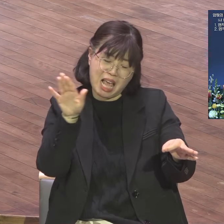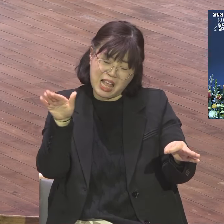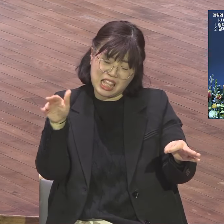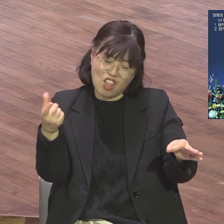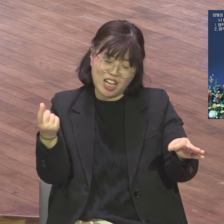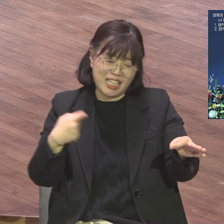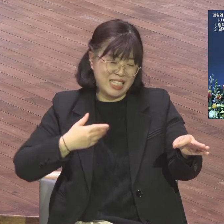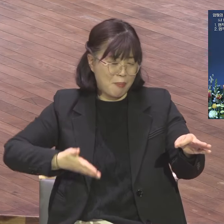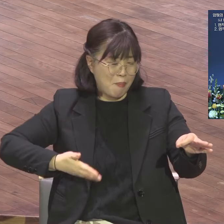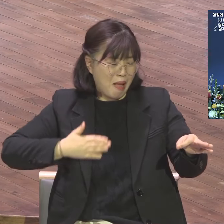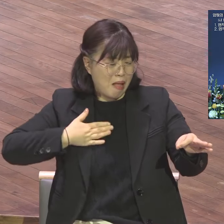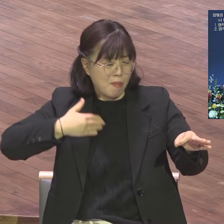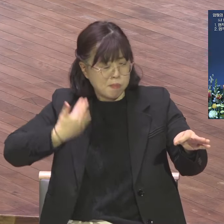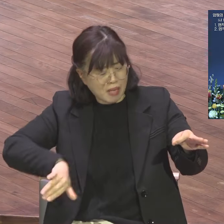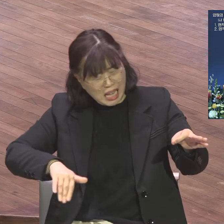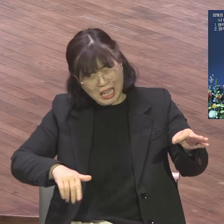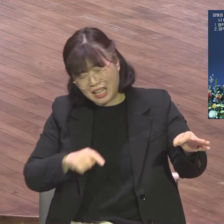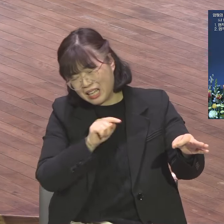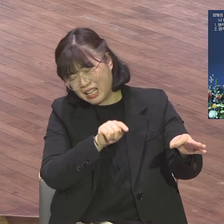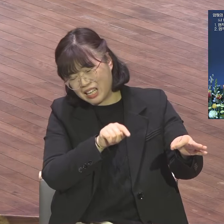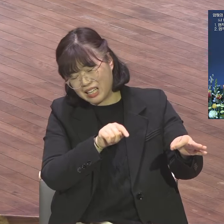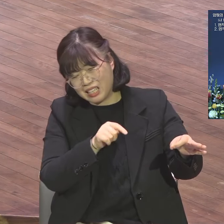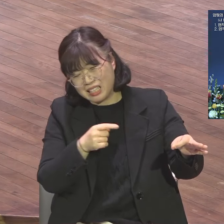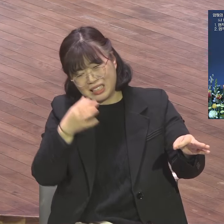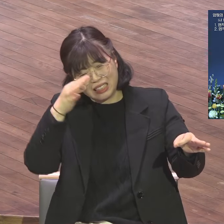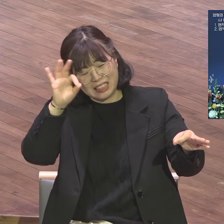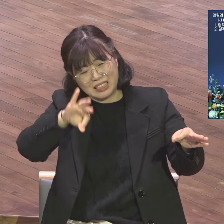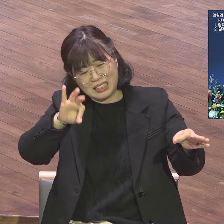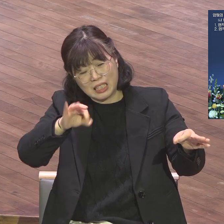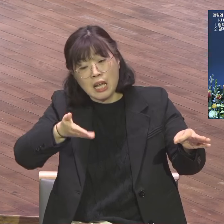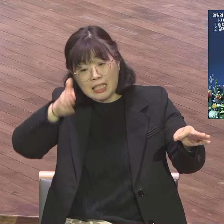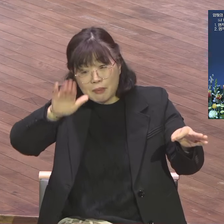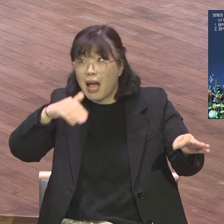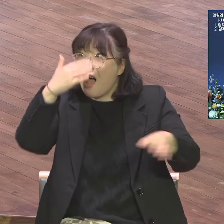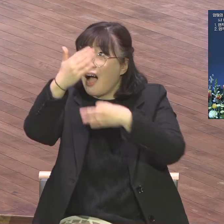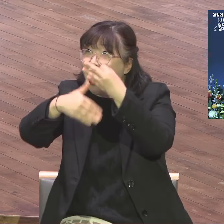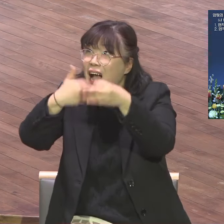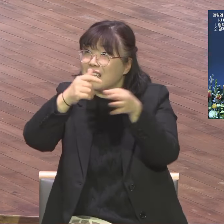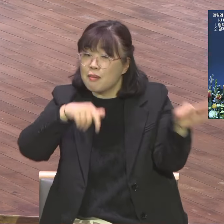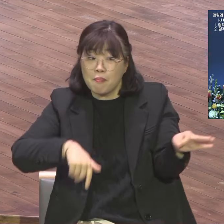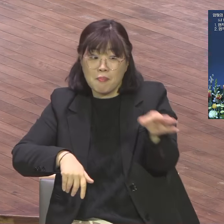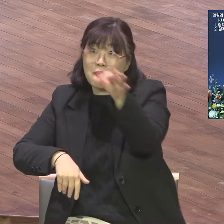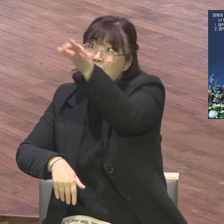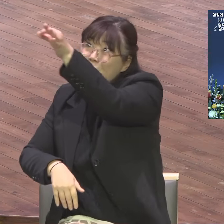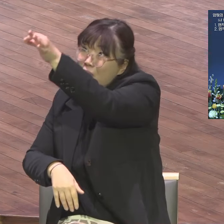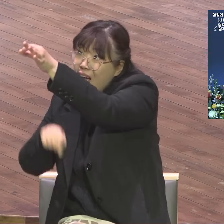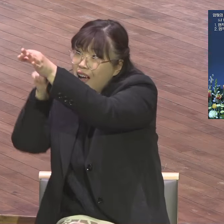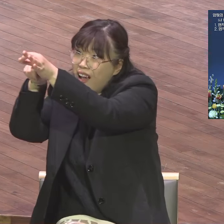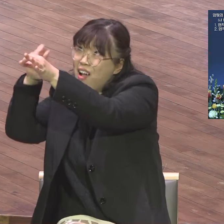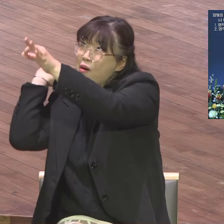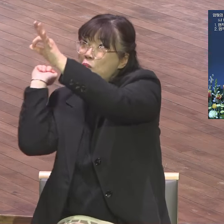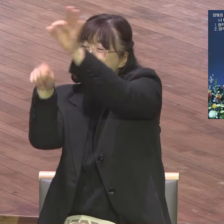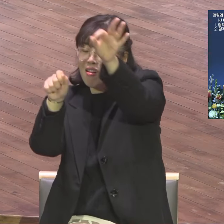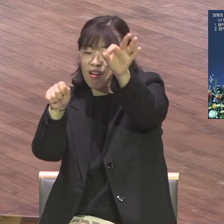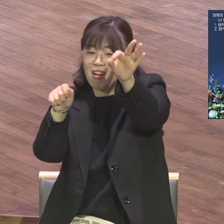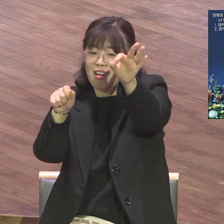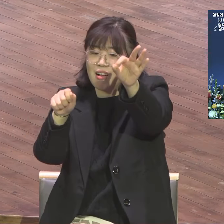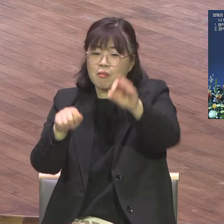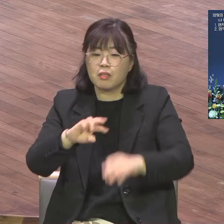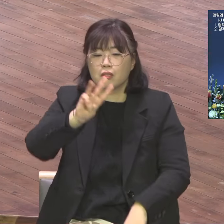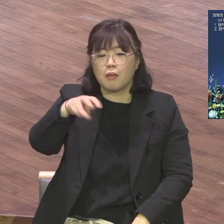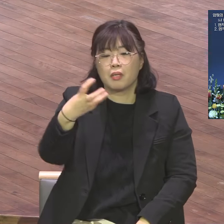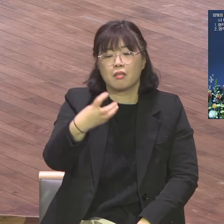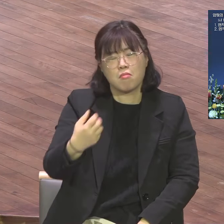약하지? 하나님 손에 잡히면 너 335km 빠져. 능력 있게 쓰임 받는단